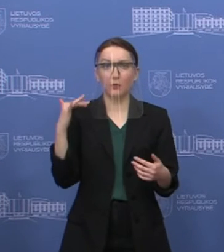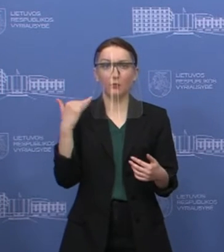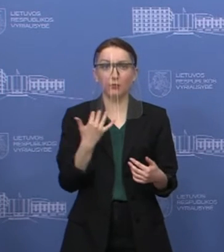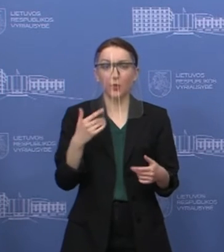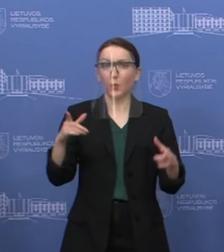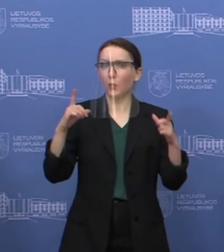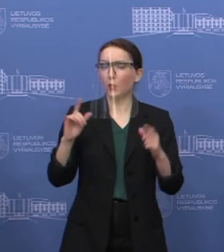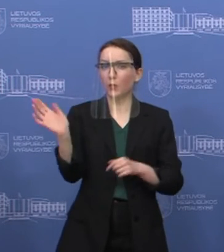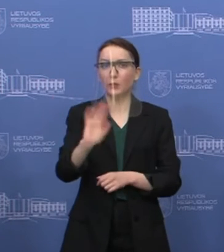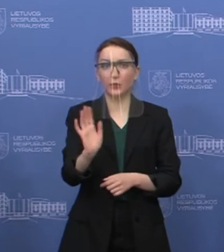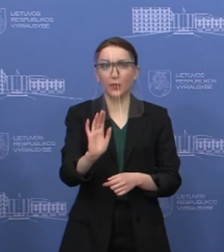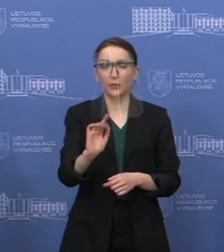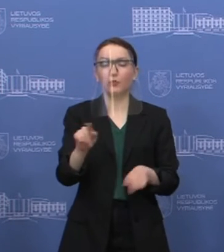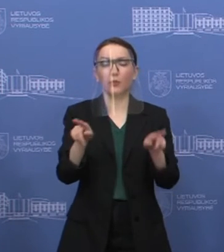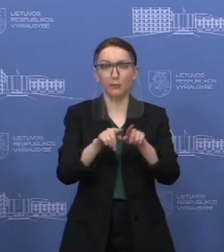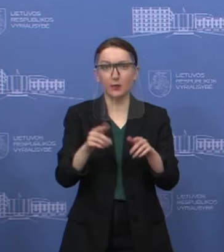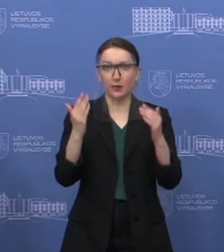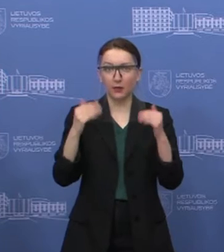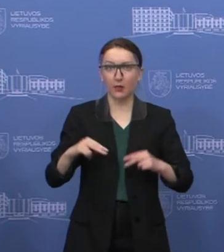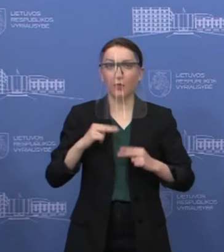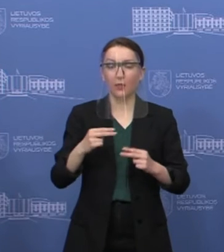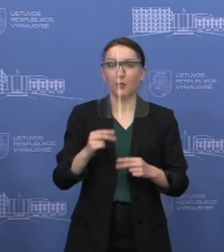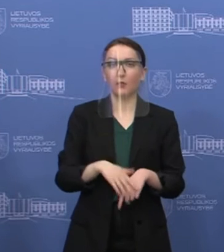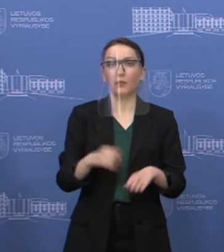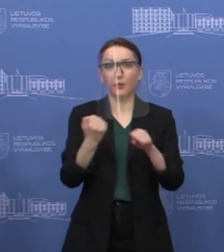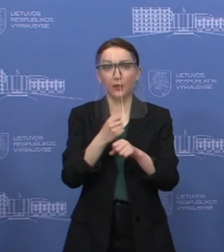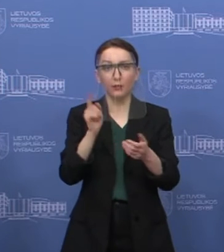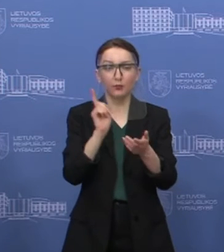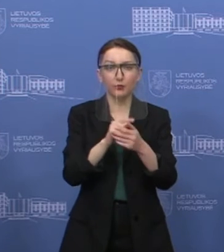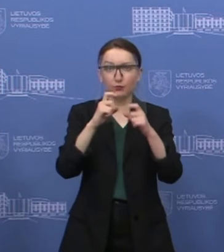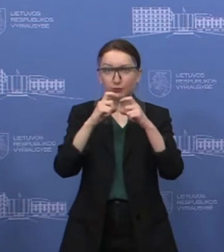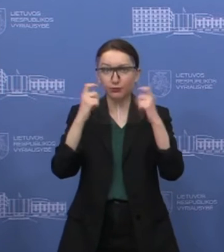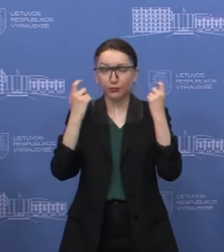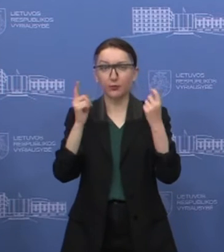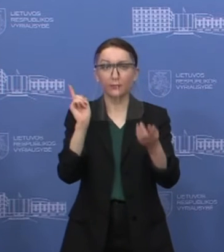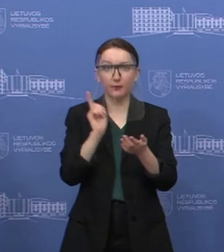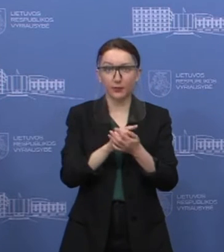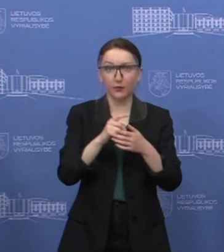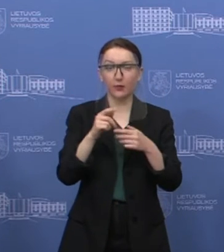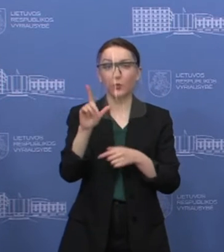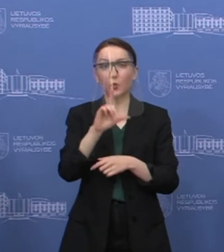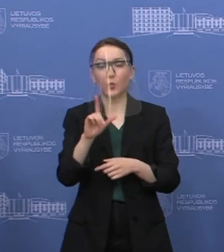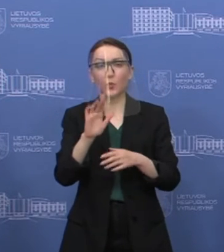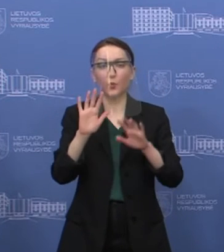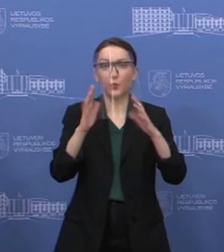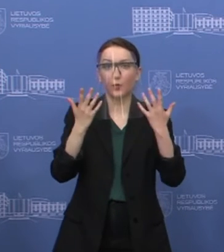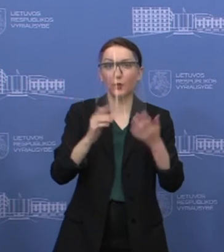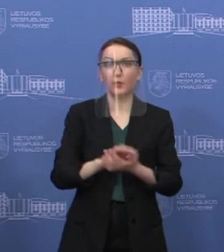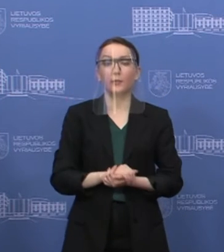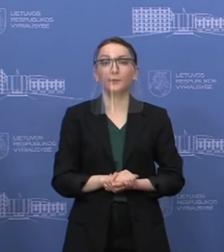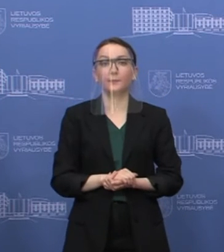neturėtume atsipalaiduoti ir šį savaitgalį. Tai yra dėvėti kaukę viešoje erdvėje su tam